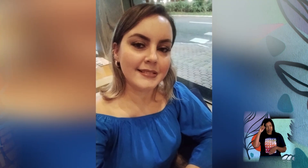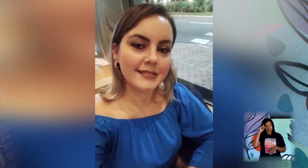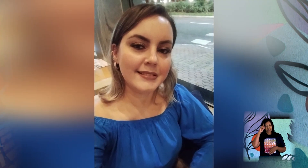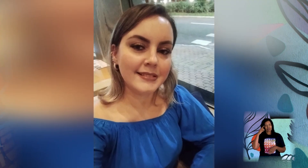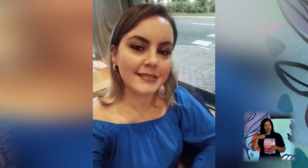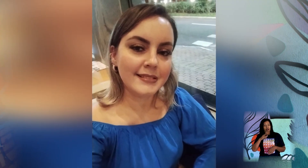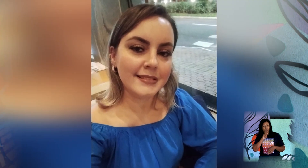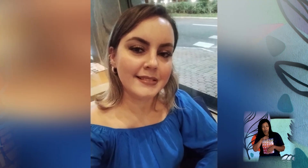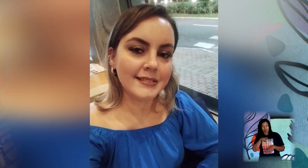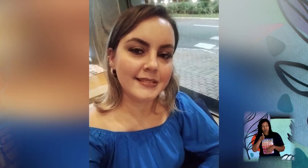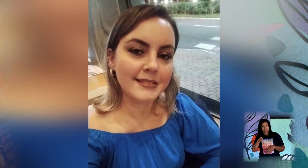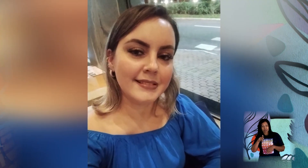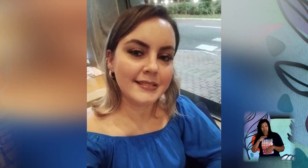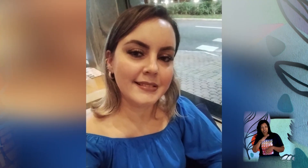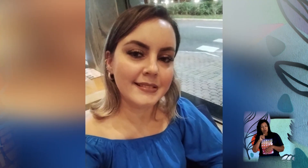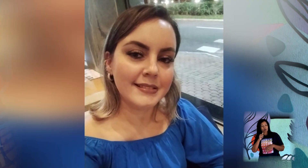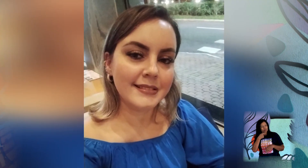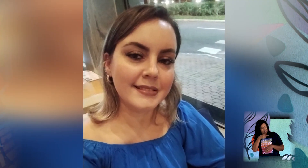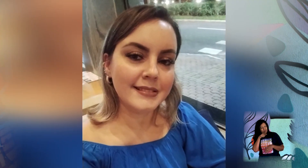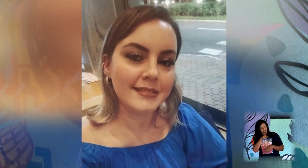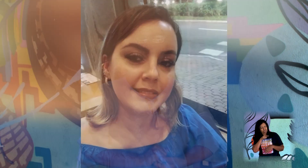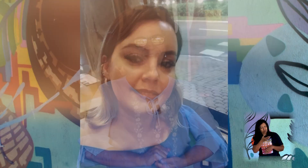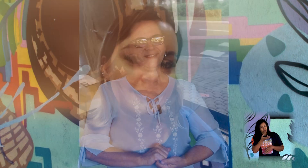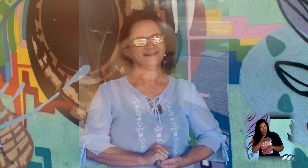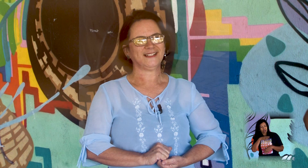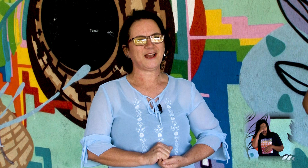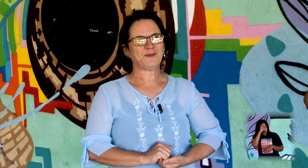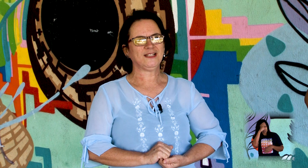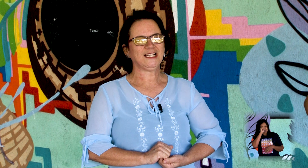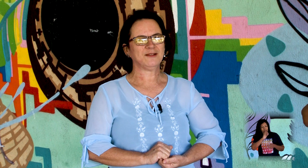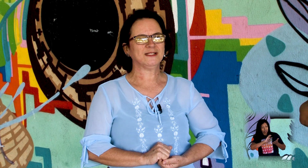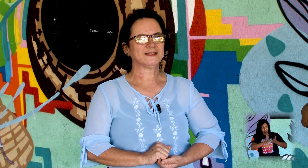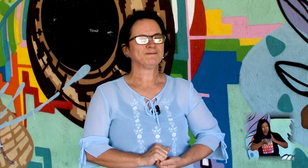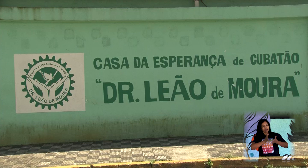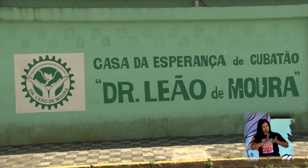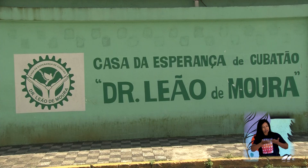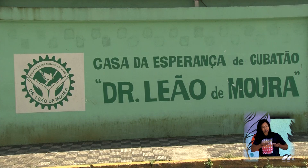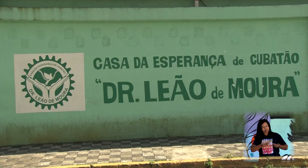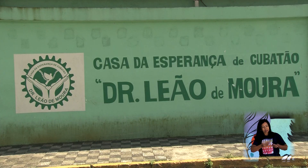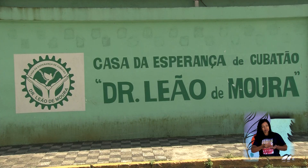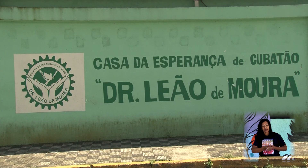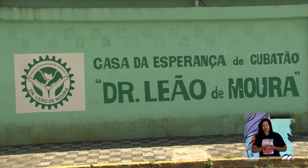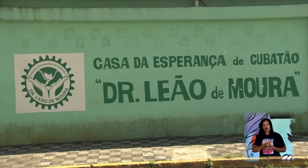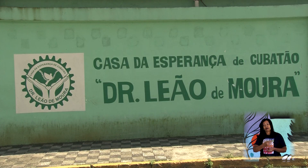me chamou: você não quer aprender Libras? Aí eu fui, né, aprender Libras.